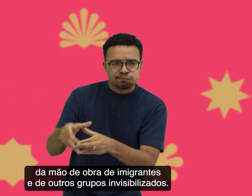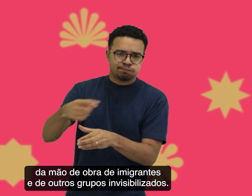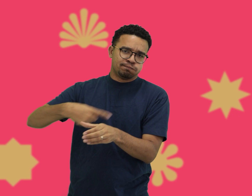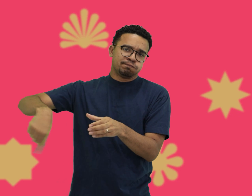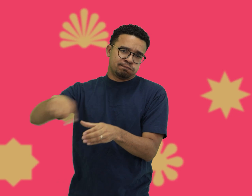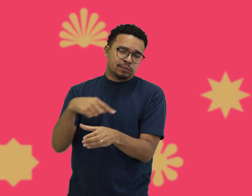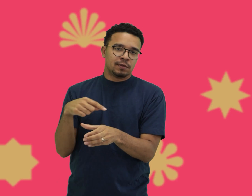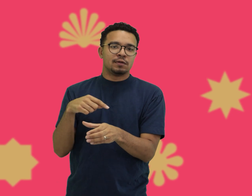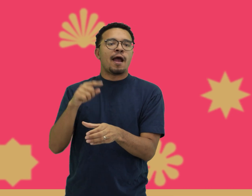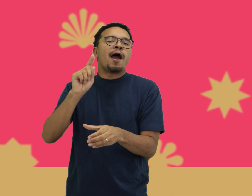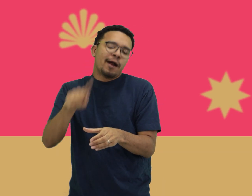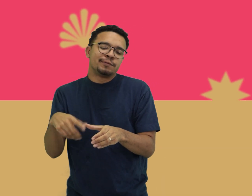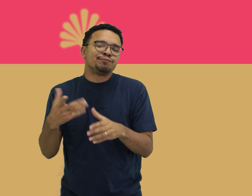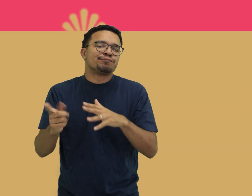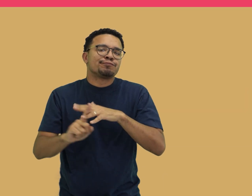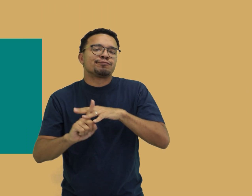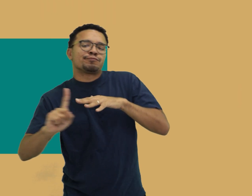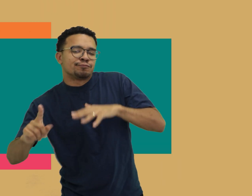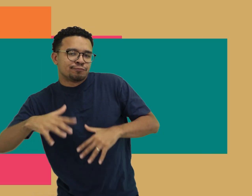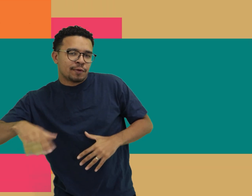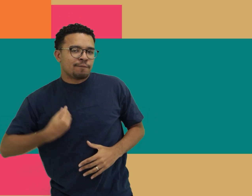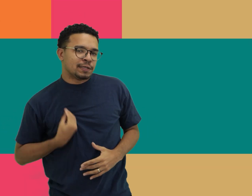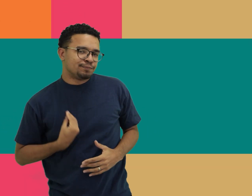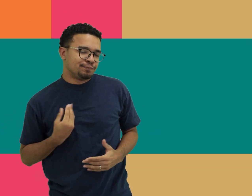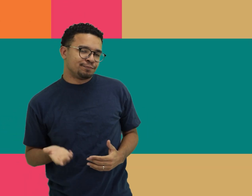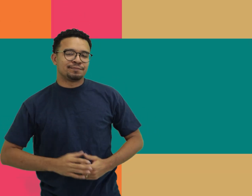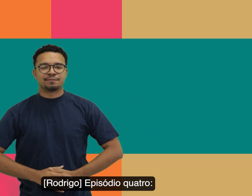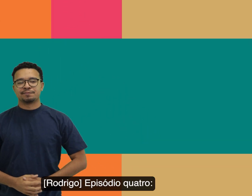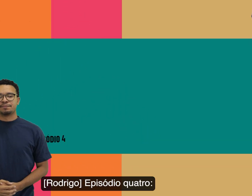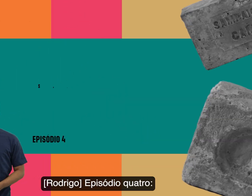grupos invisibilizados.